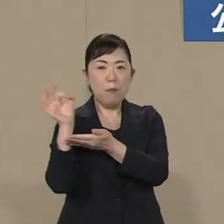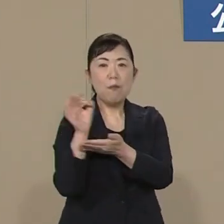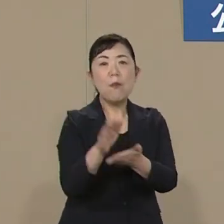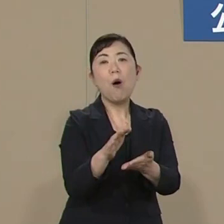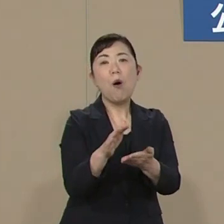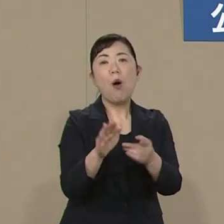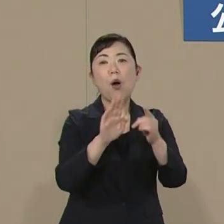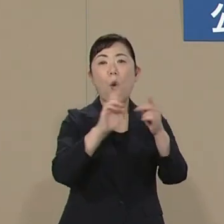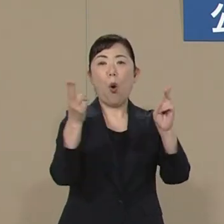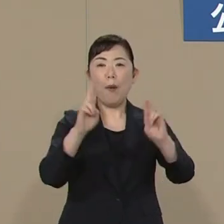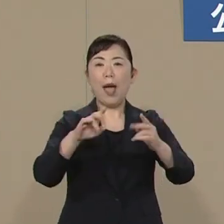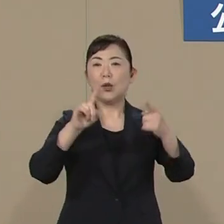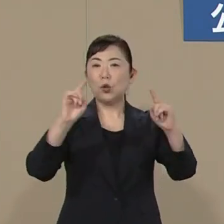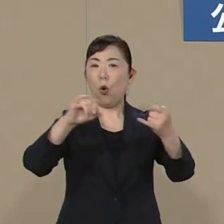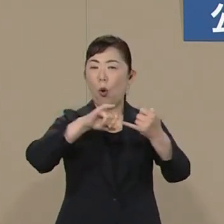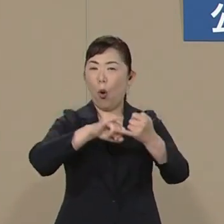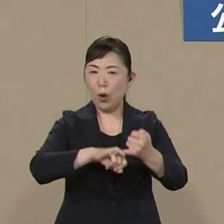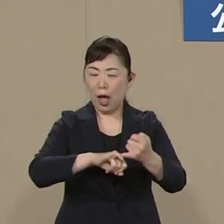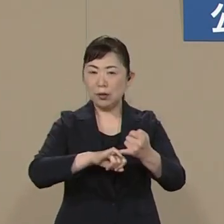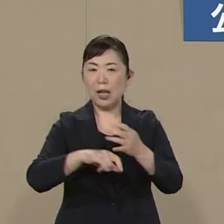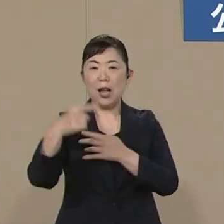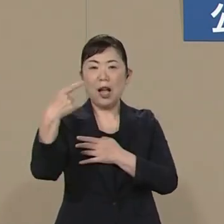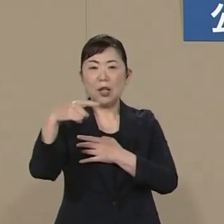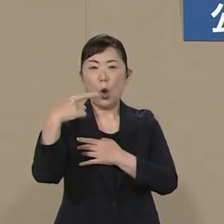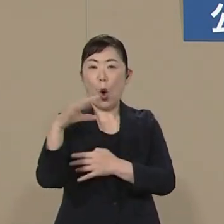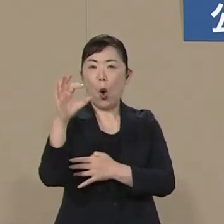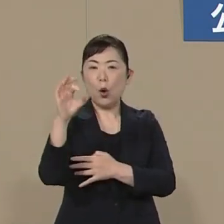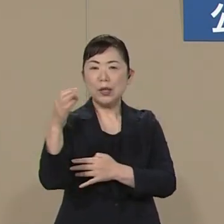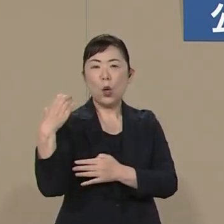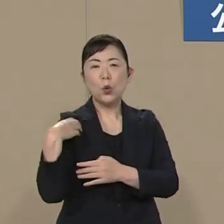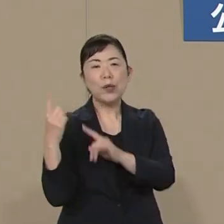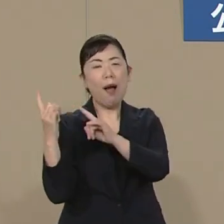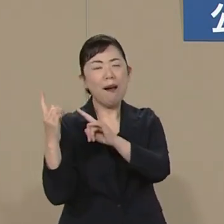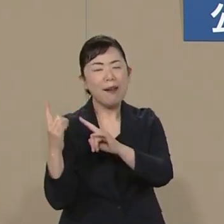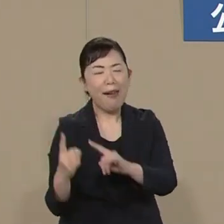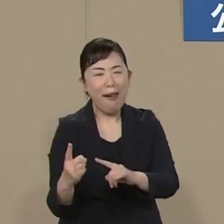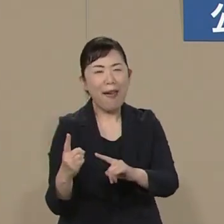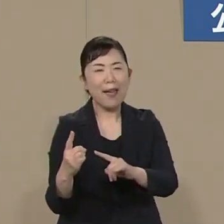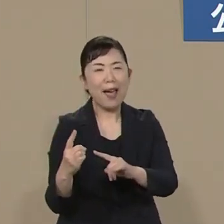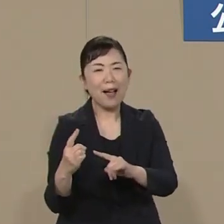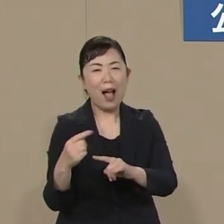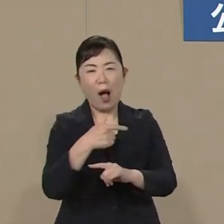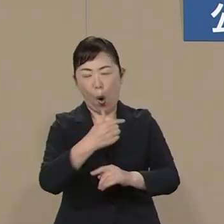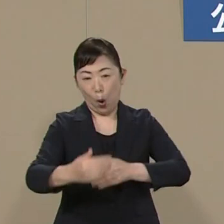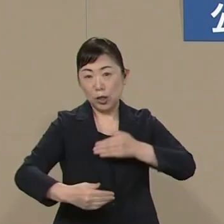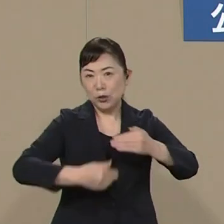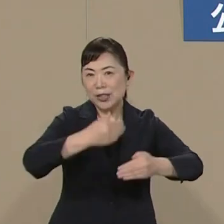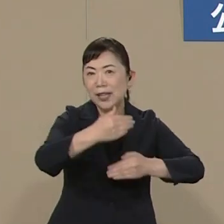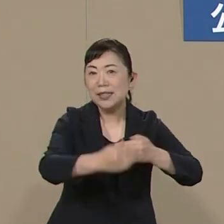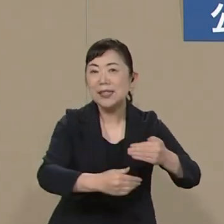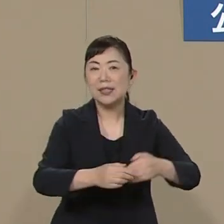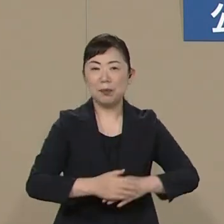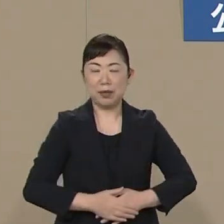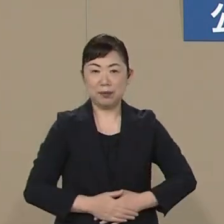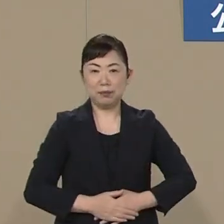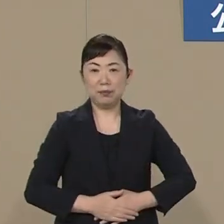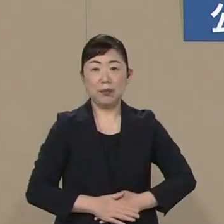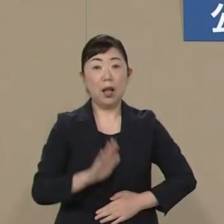公明党の公約である教育負担の軽減が大きく前進します